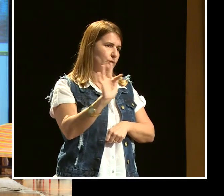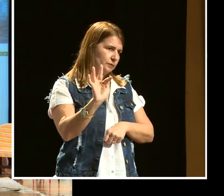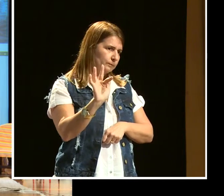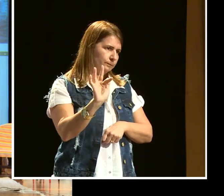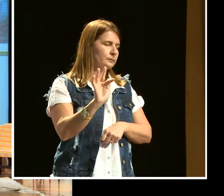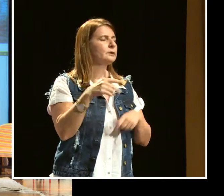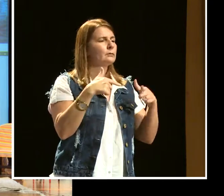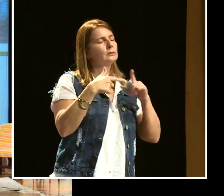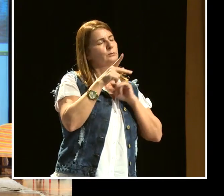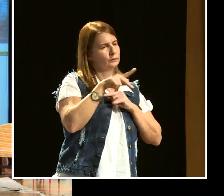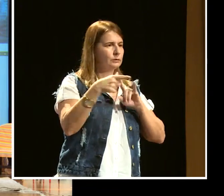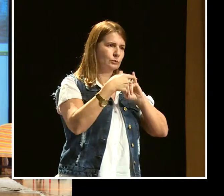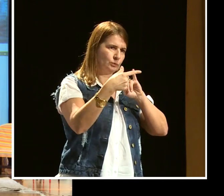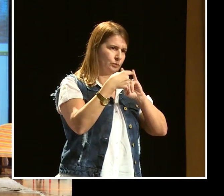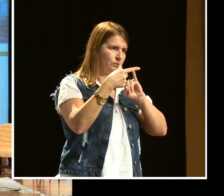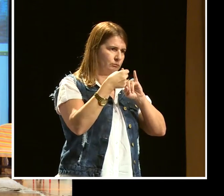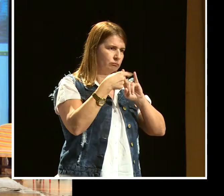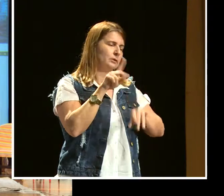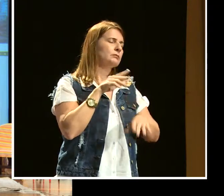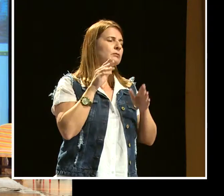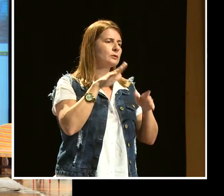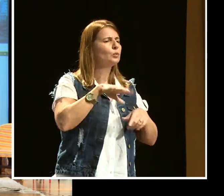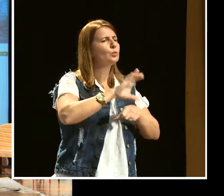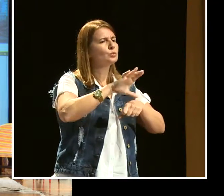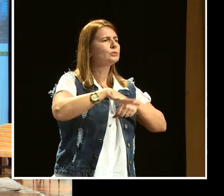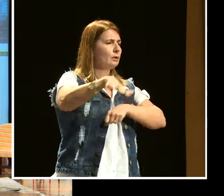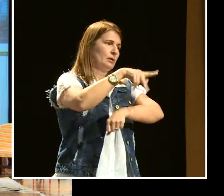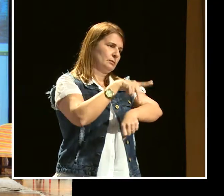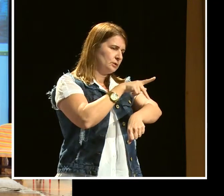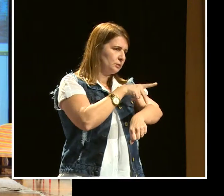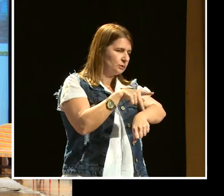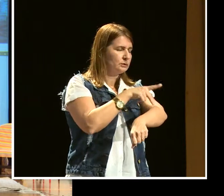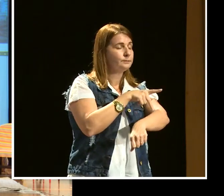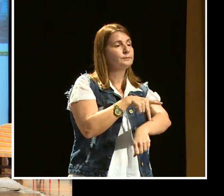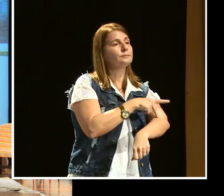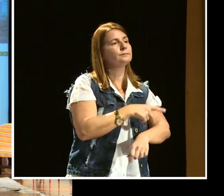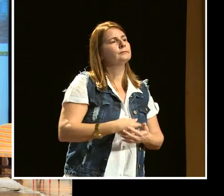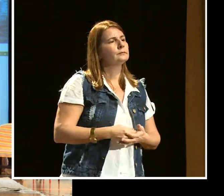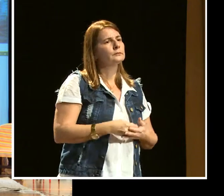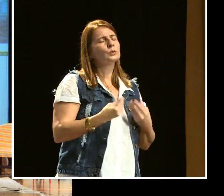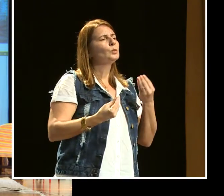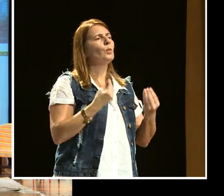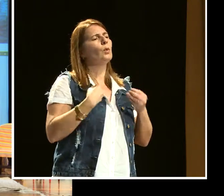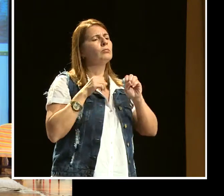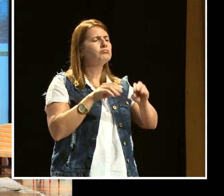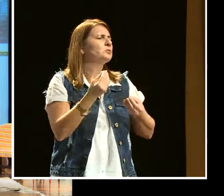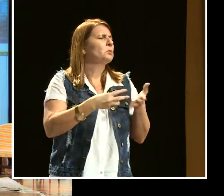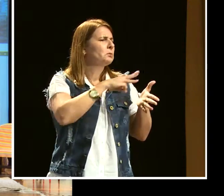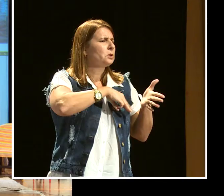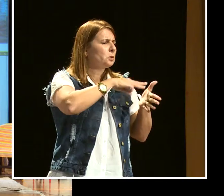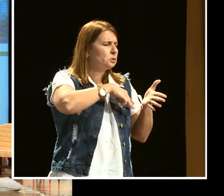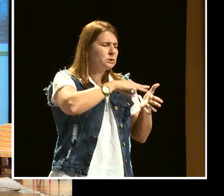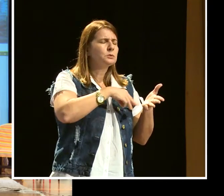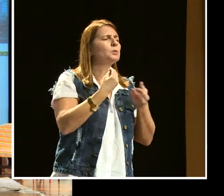Bom, eu sou mestre pela UF e trabalho como professora de pedagogia, no curso